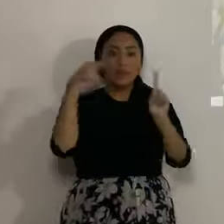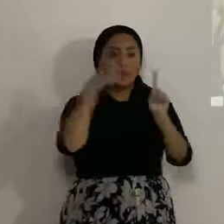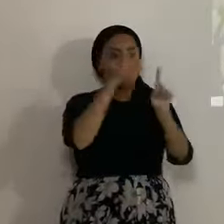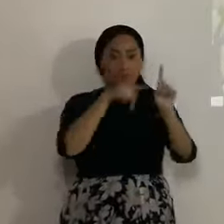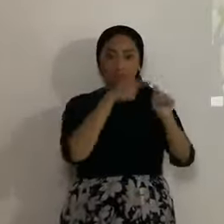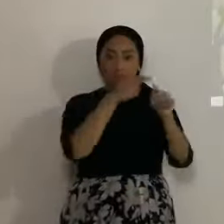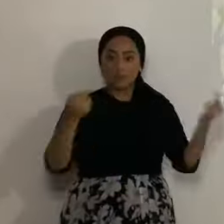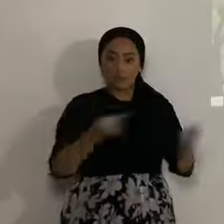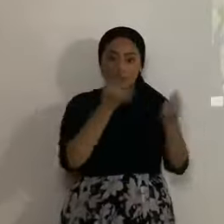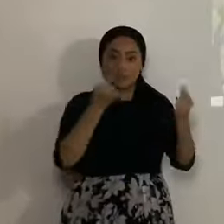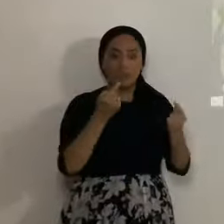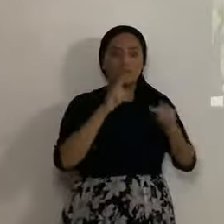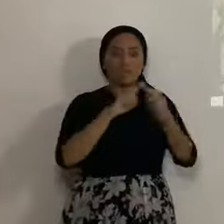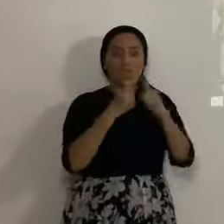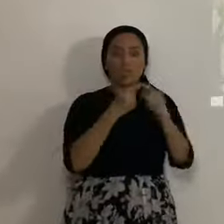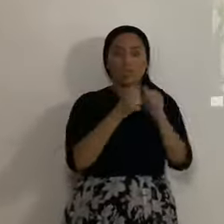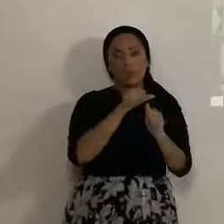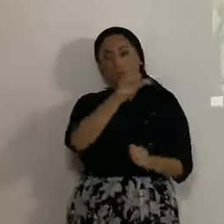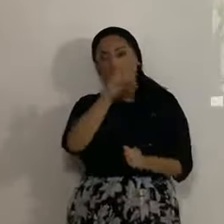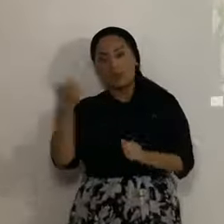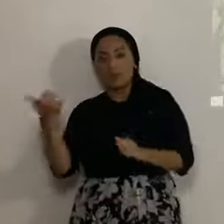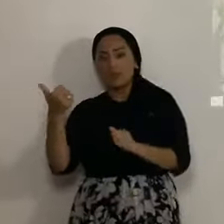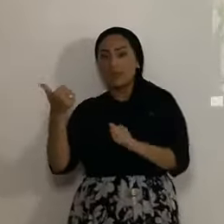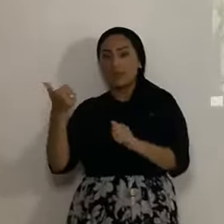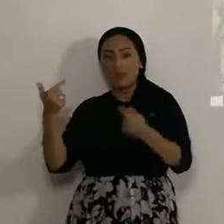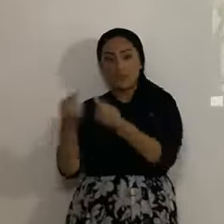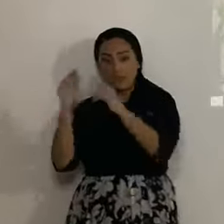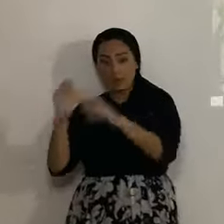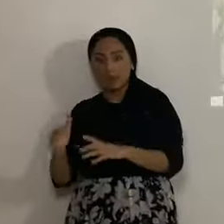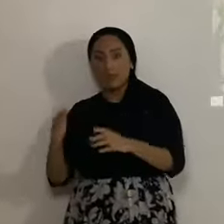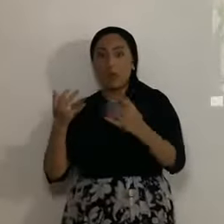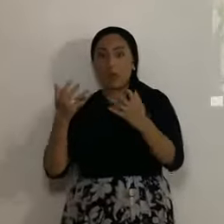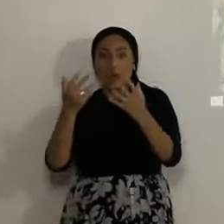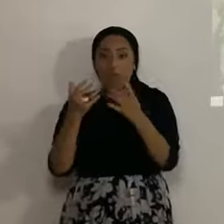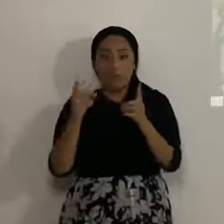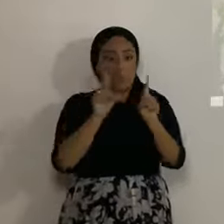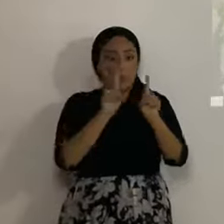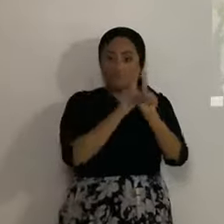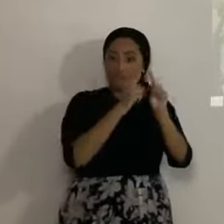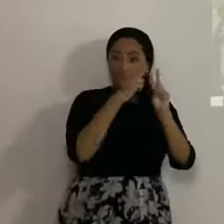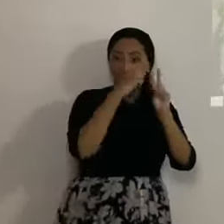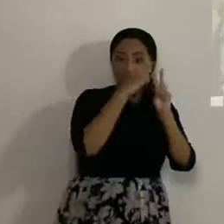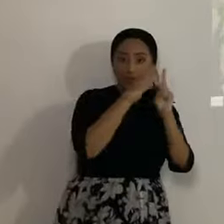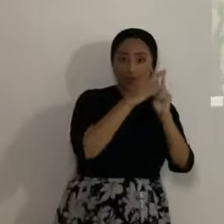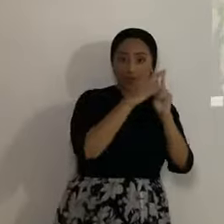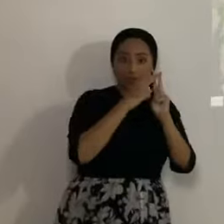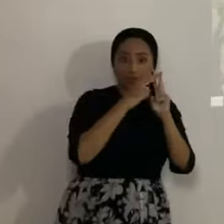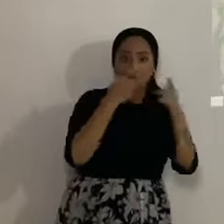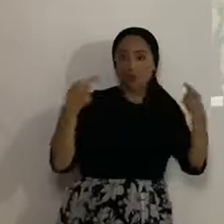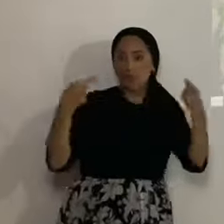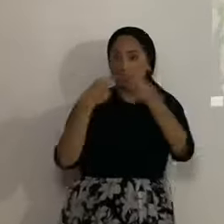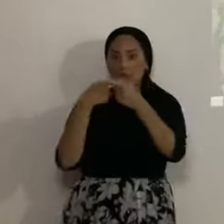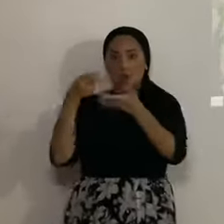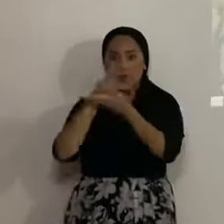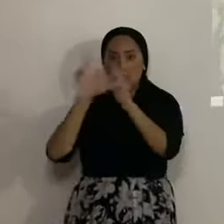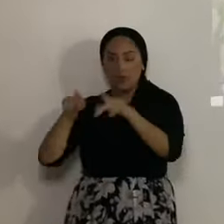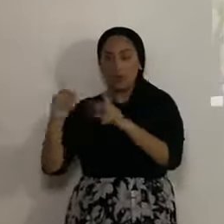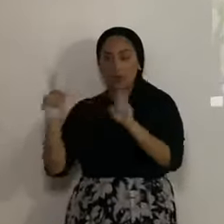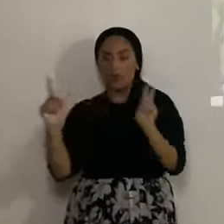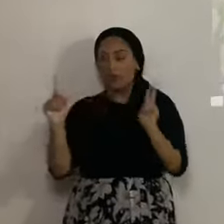es un pecador y se lleva con otro pecador y quiere hacerle la vida imposible a un santo, este le dice a este ve y dile